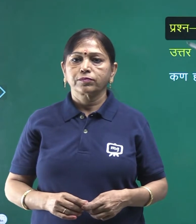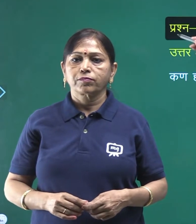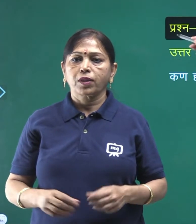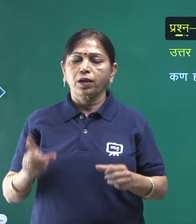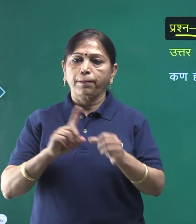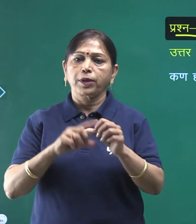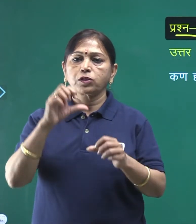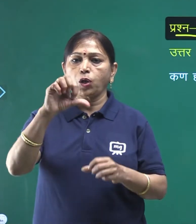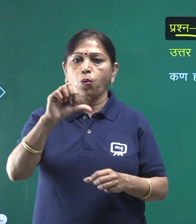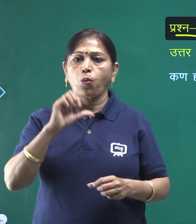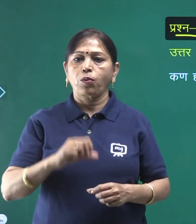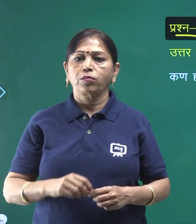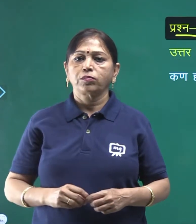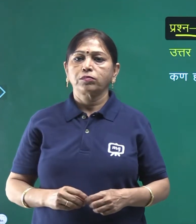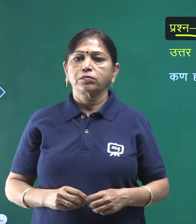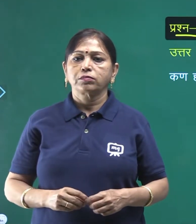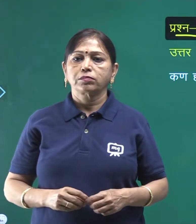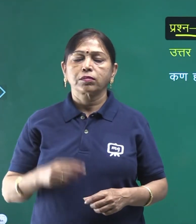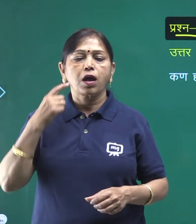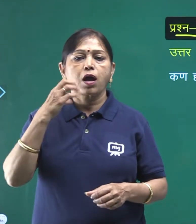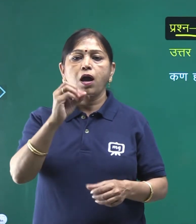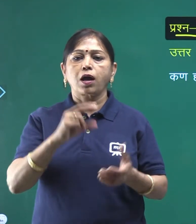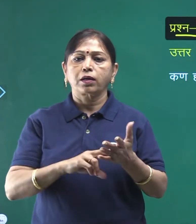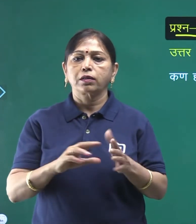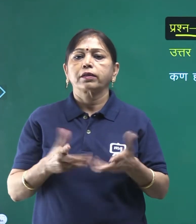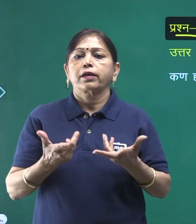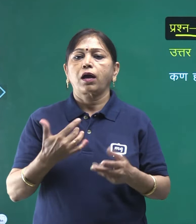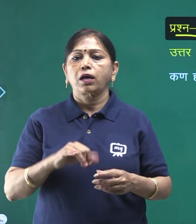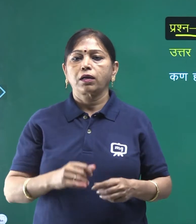प्रश्न 9, आयन क्या है?